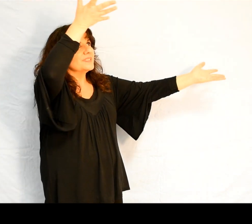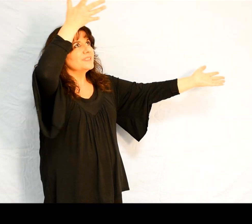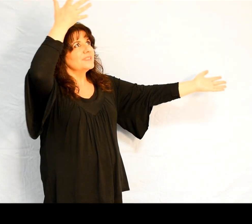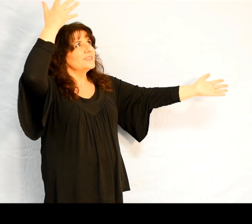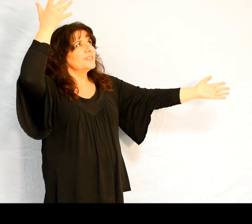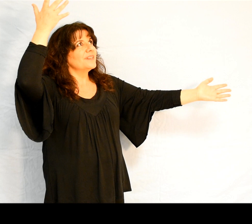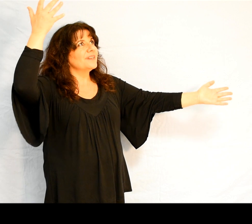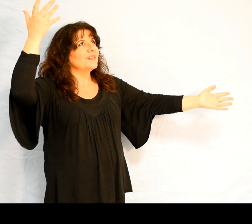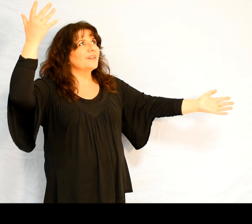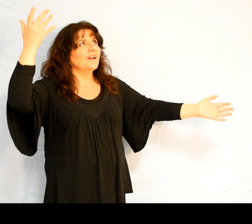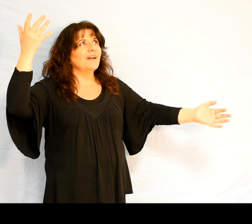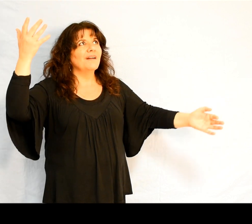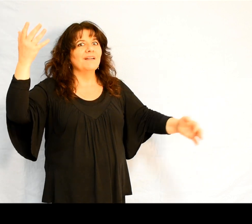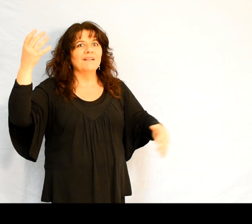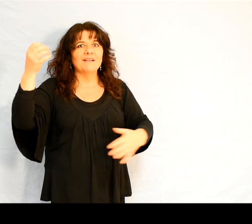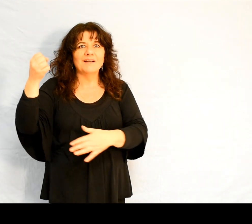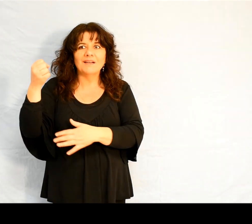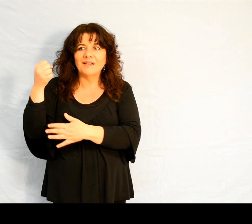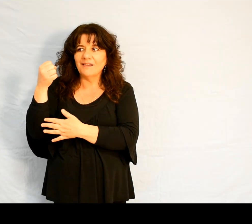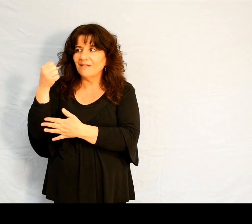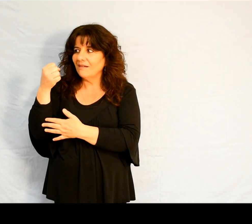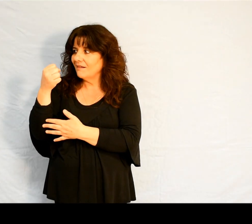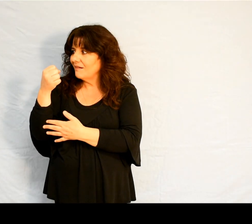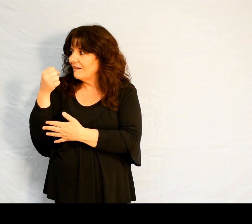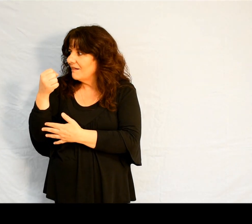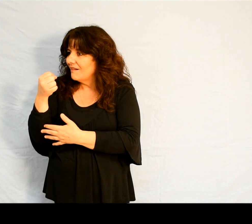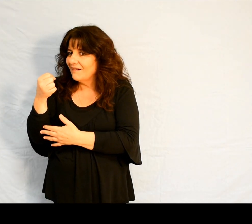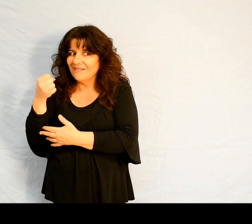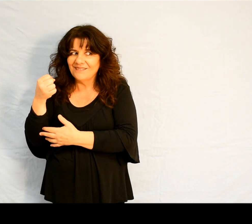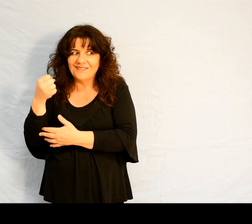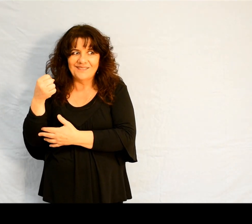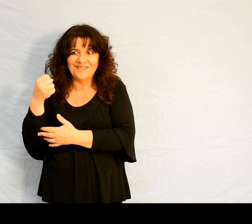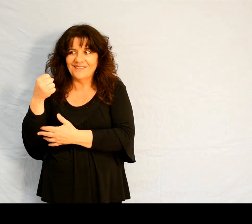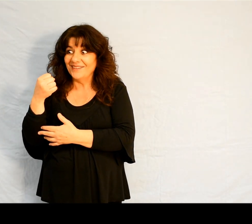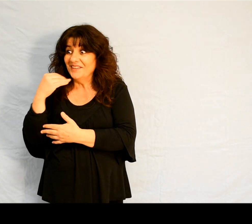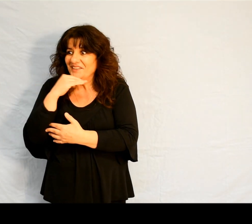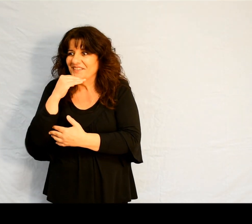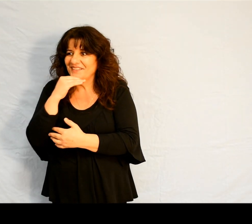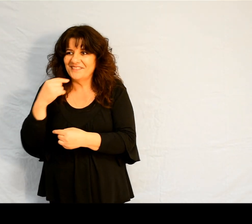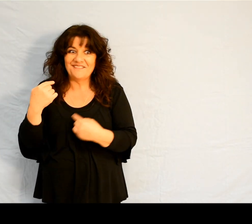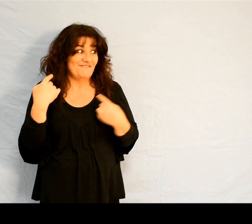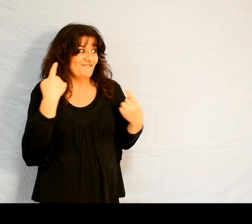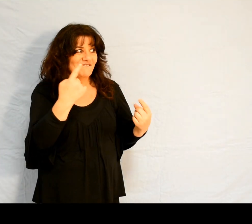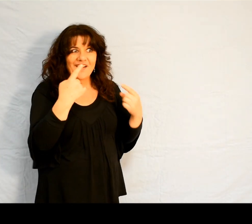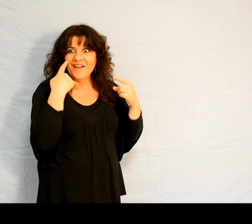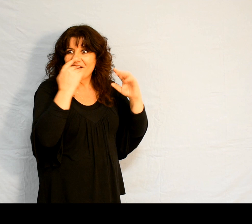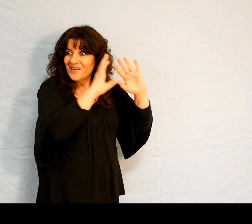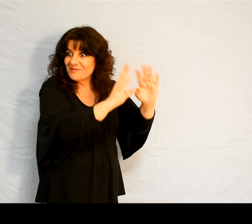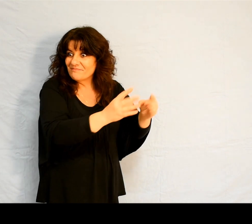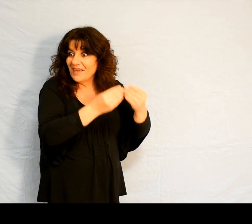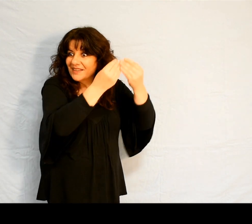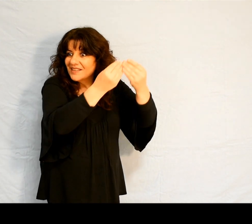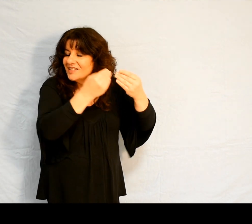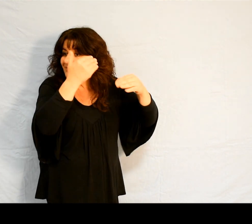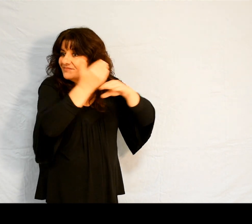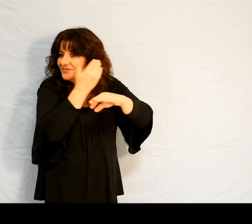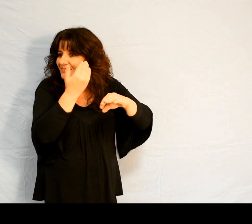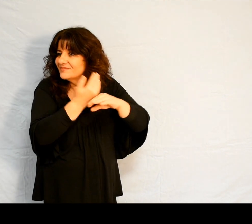« Allons jusqu'à Bethléem pour voir ce qui est arrivé, l'événement que le Seigneur nous a fait connaître. »